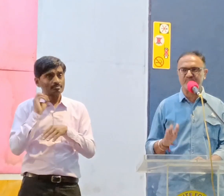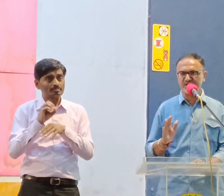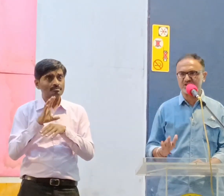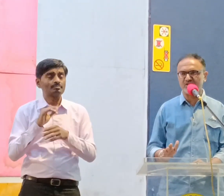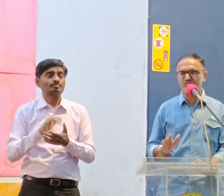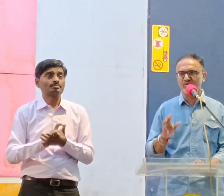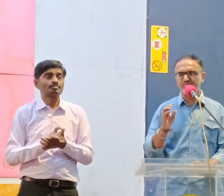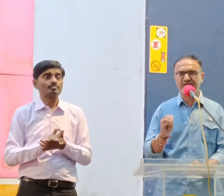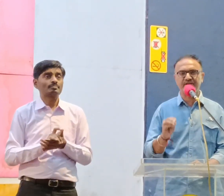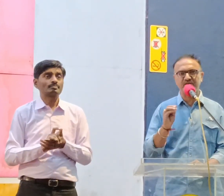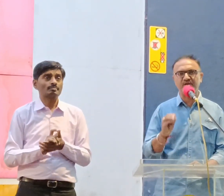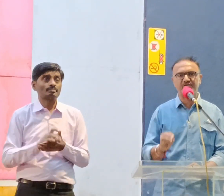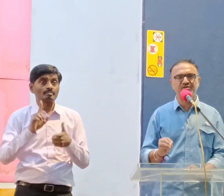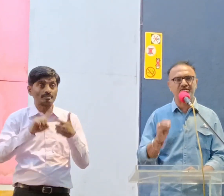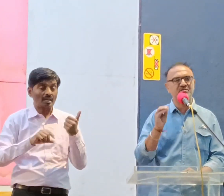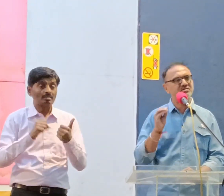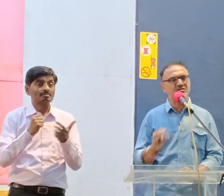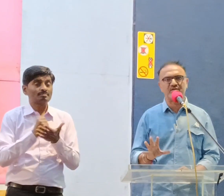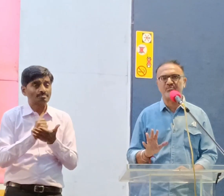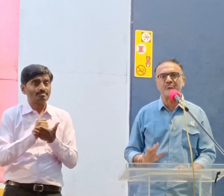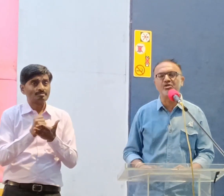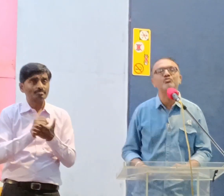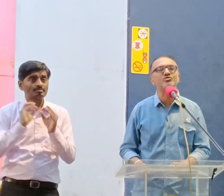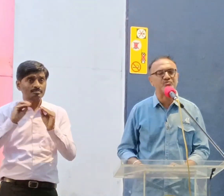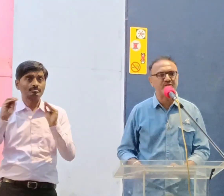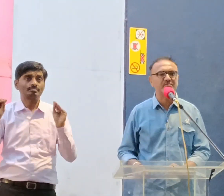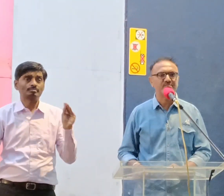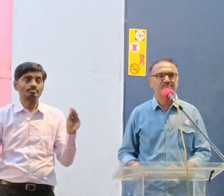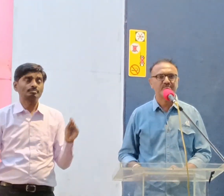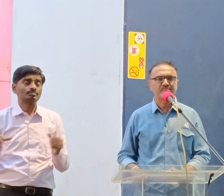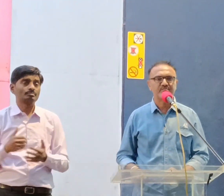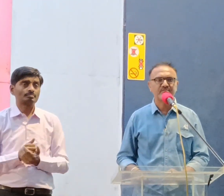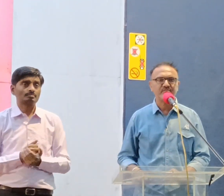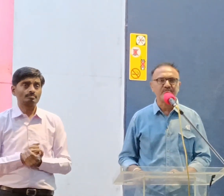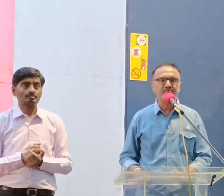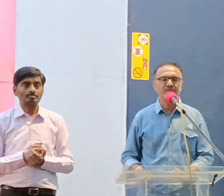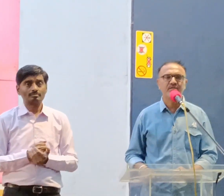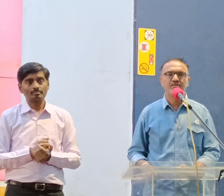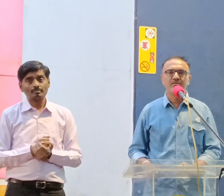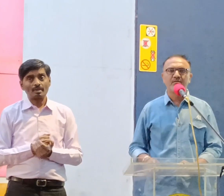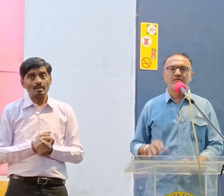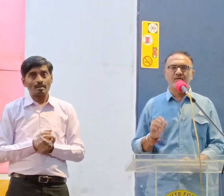એવો છે કે પરીક્ષાનું પ્રેક્ટિકલ માર્ગદર્શન સતત એમને મળતું જ હોય.